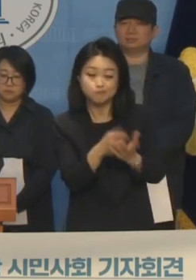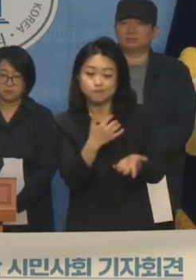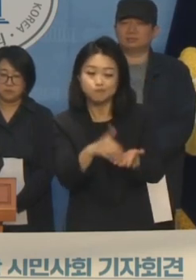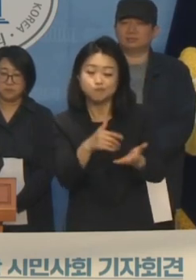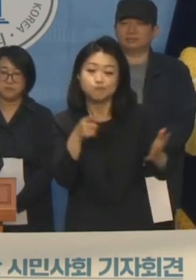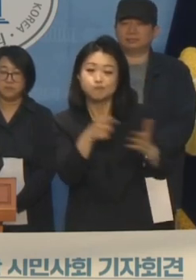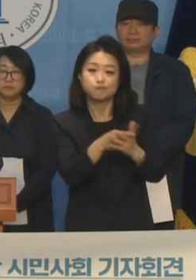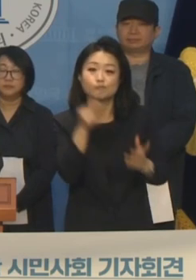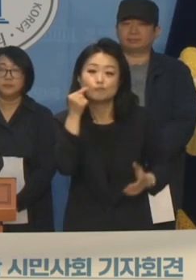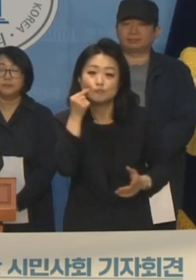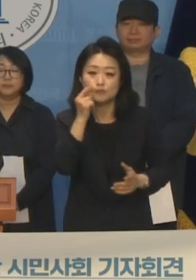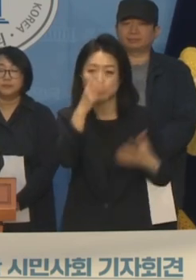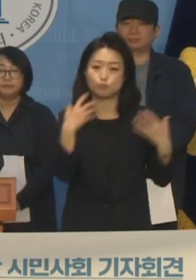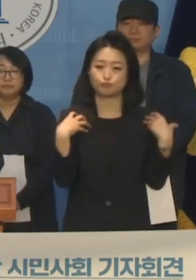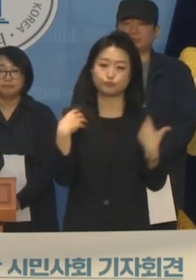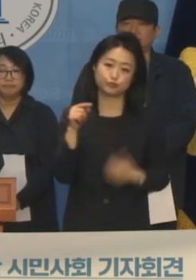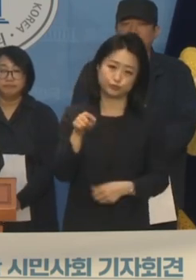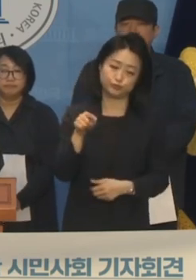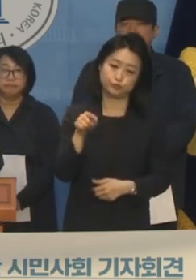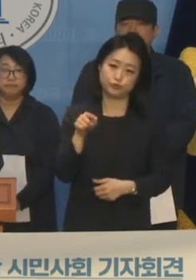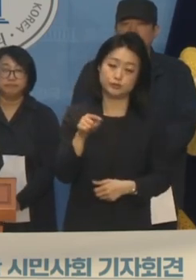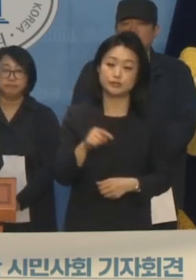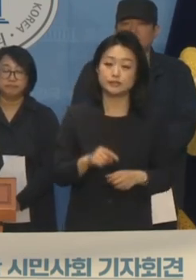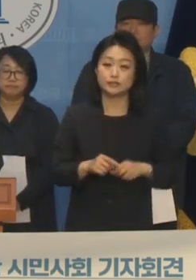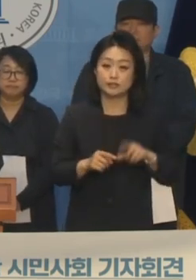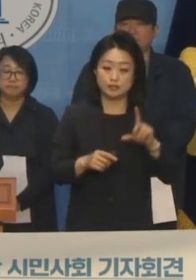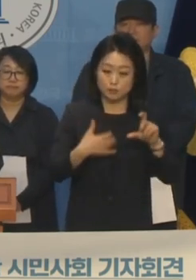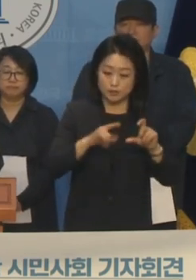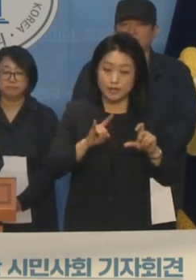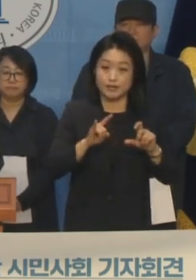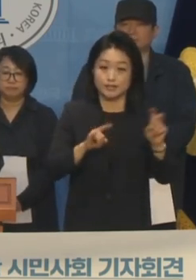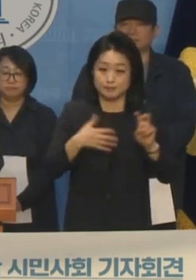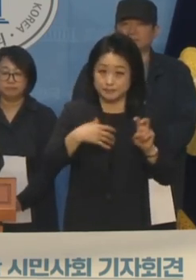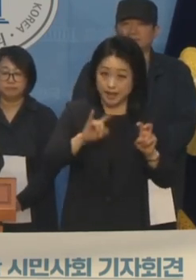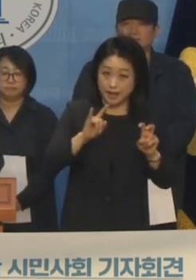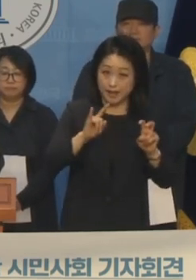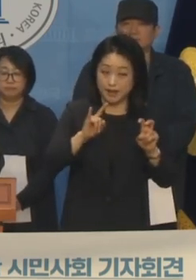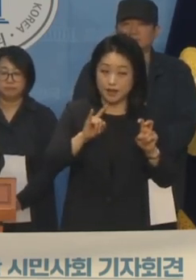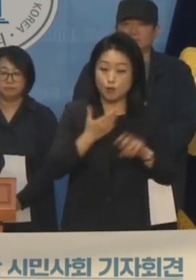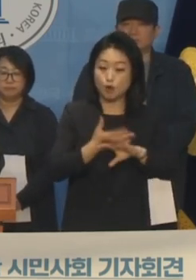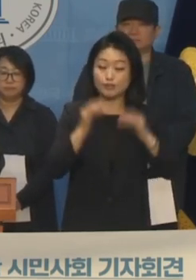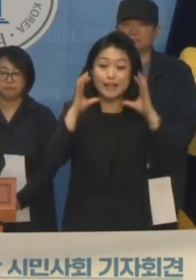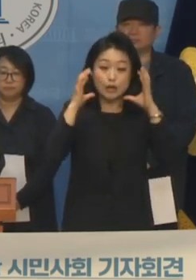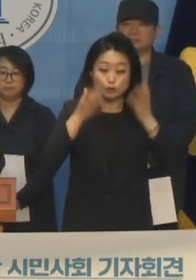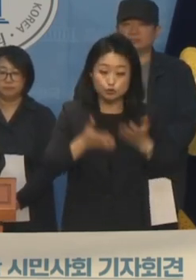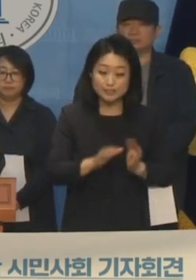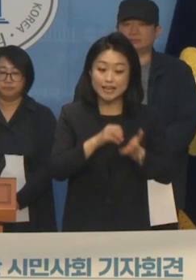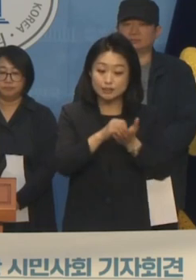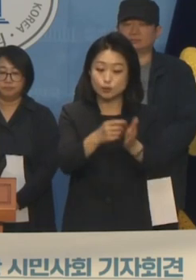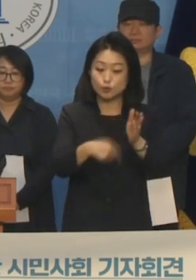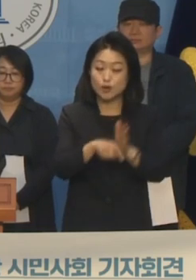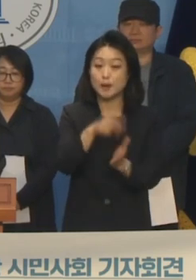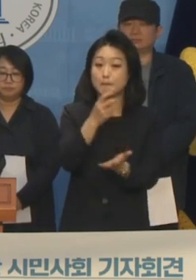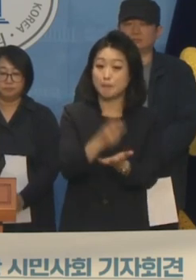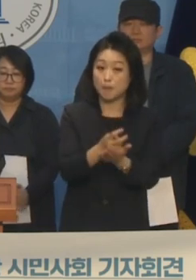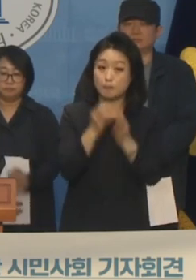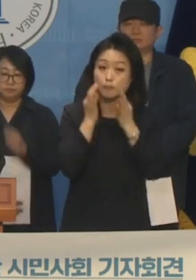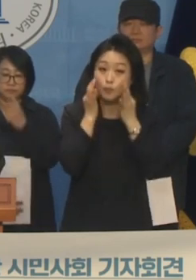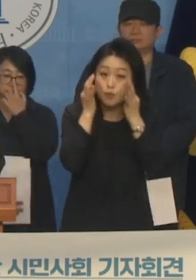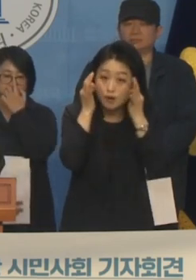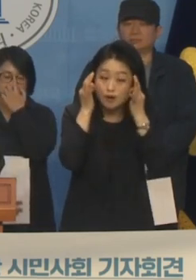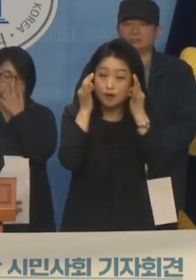하지 못하였습니다. 제19대와 제20대 국회에서 이루어진 외국인 아동 출생 등록을 위한 입법적